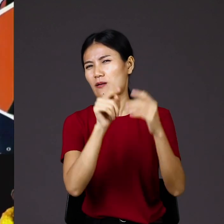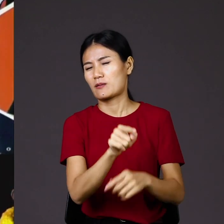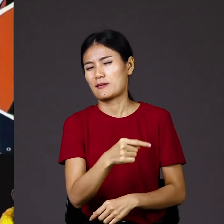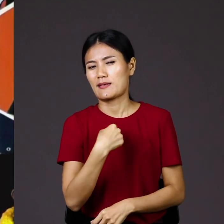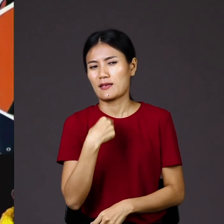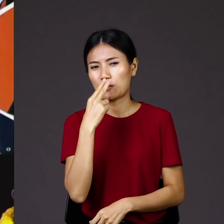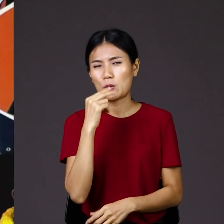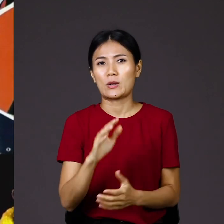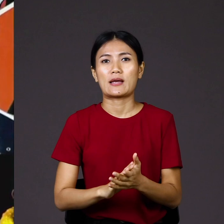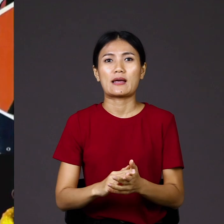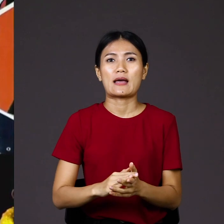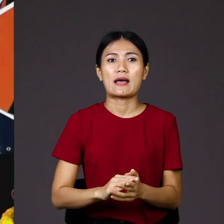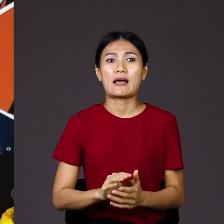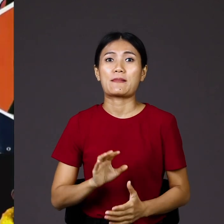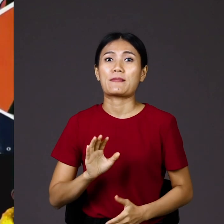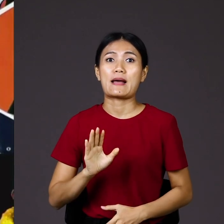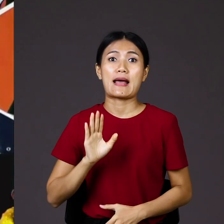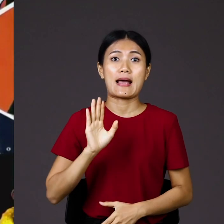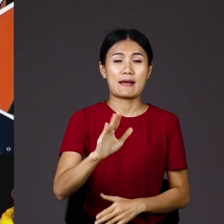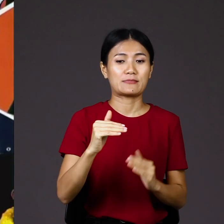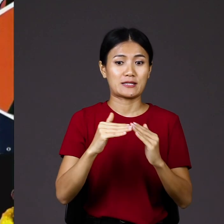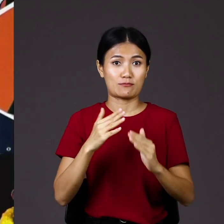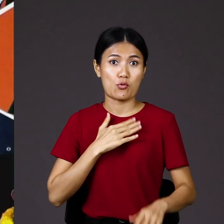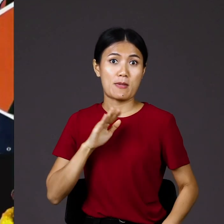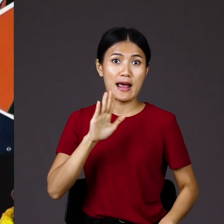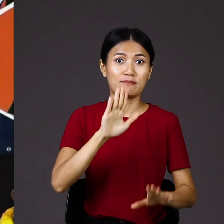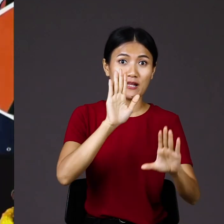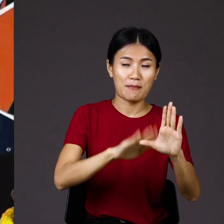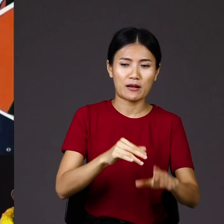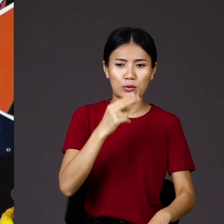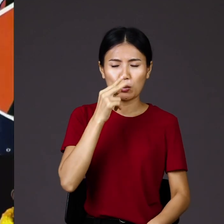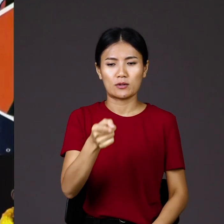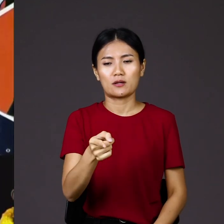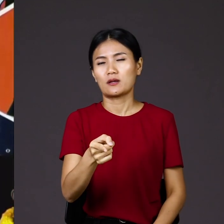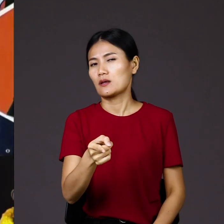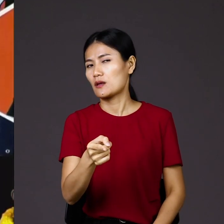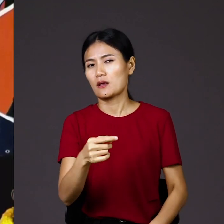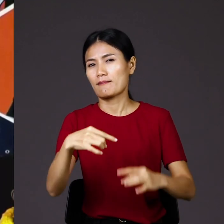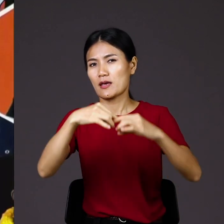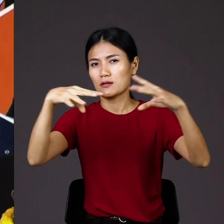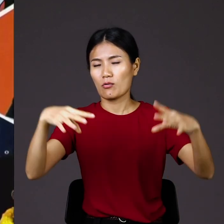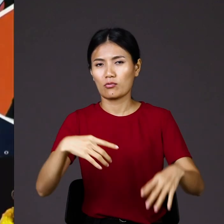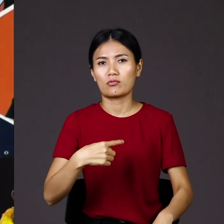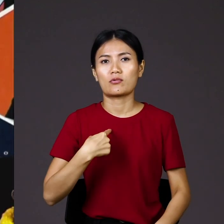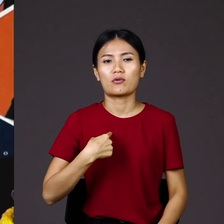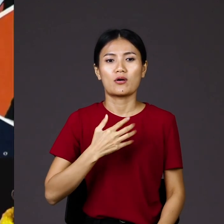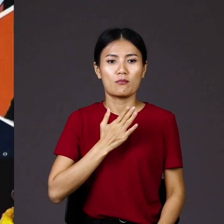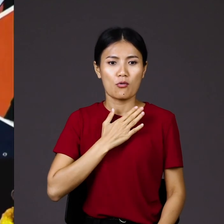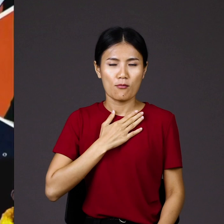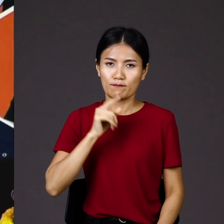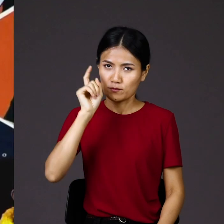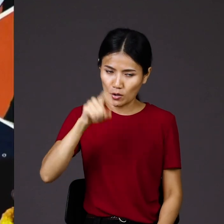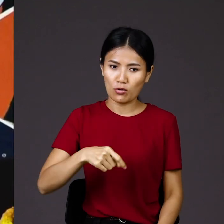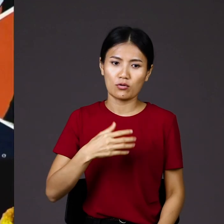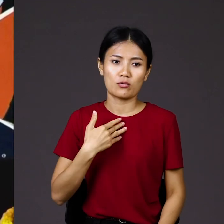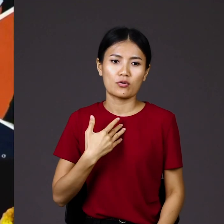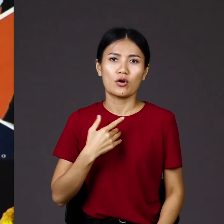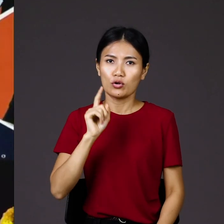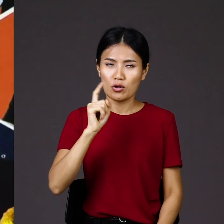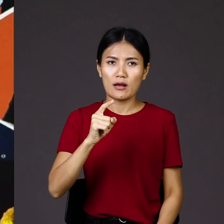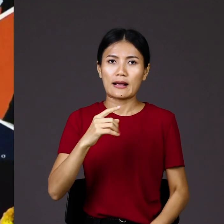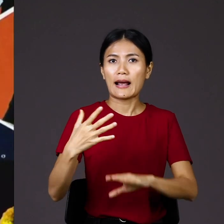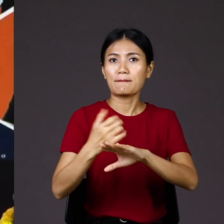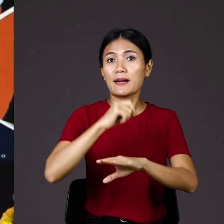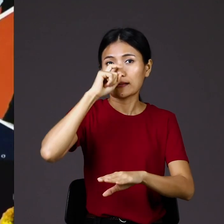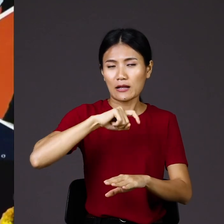ธรรมถ้าพี่น้องเห็นว่าการตัดสิทธิ์รุนแรงเกินไปพี่น้องเห็นว่าวันหนึ่งจะต้องกลับมาใหม่วันหนึ่งจะต้องเ